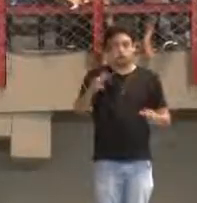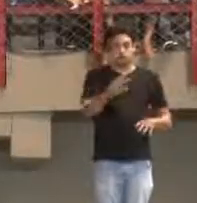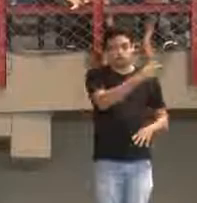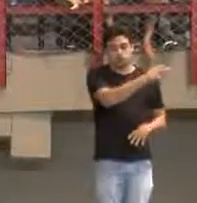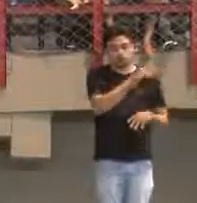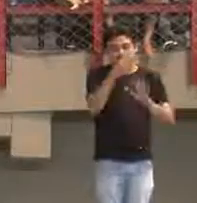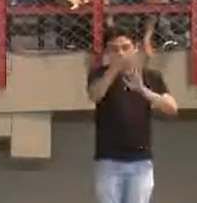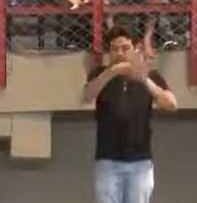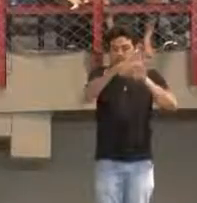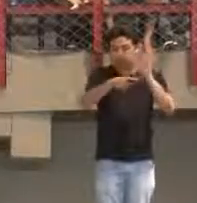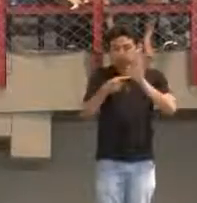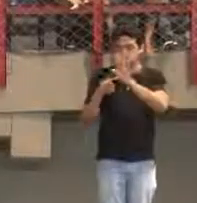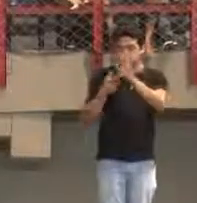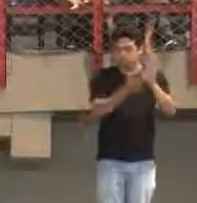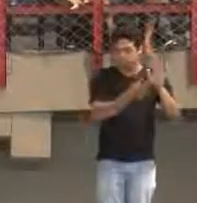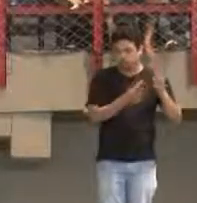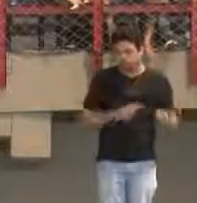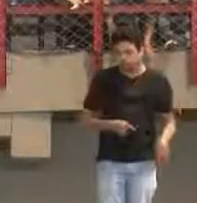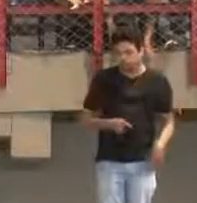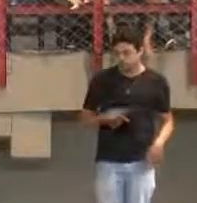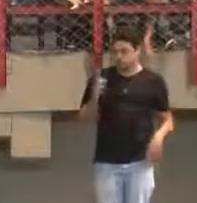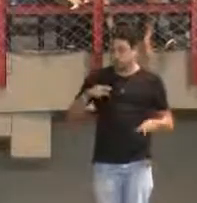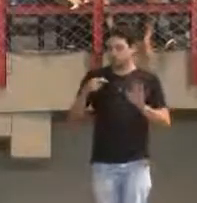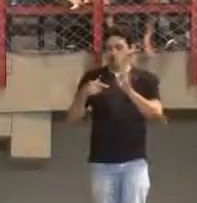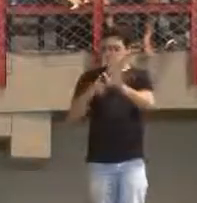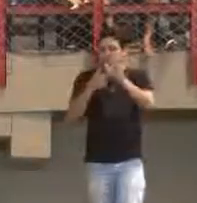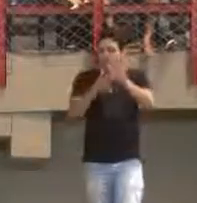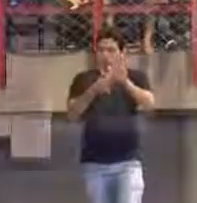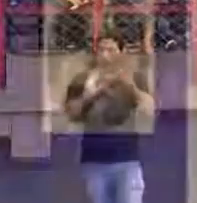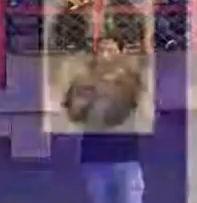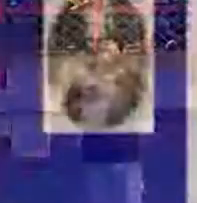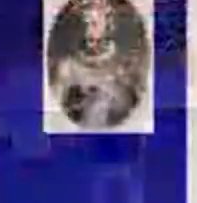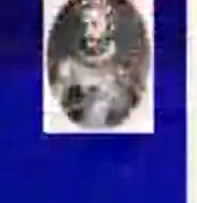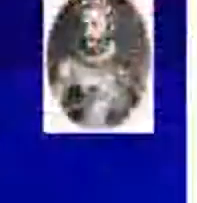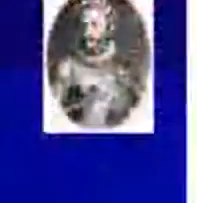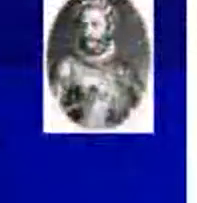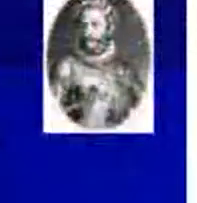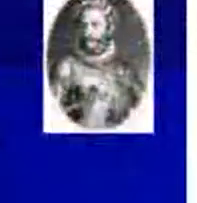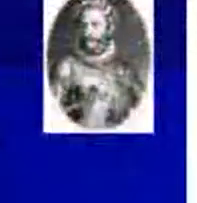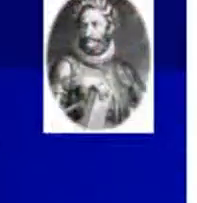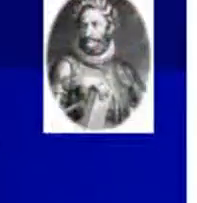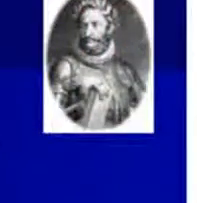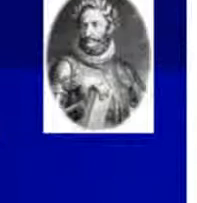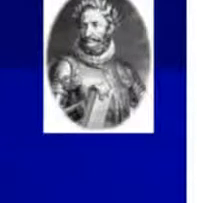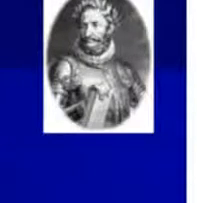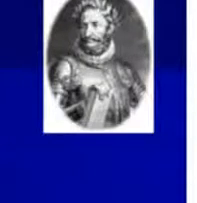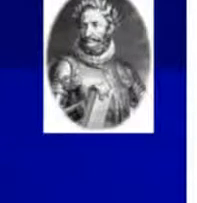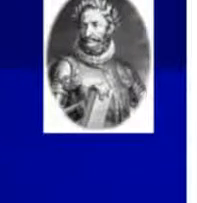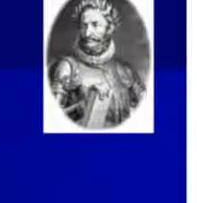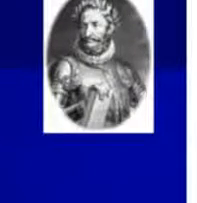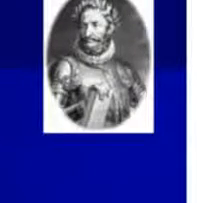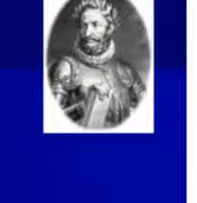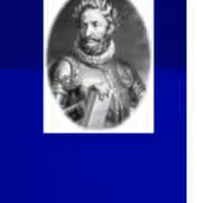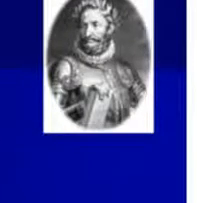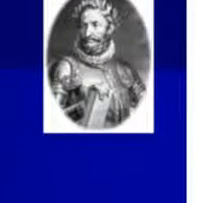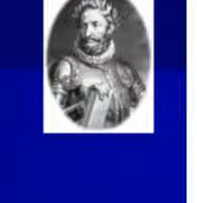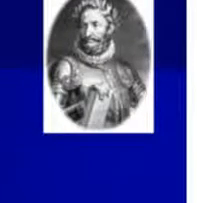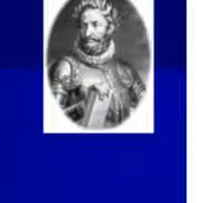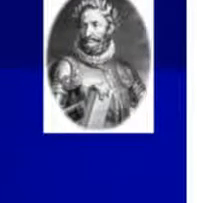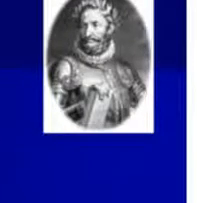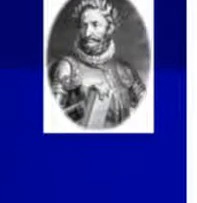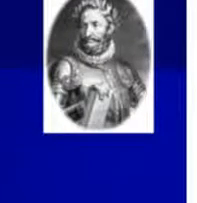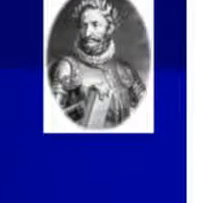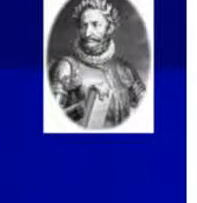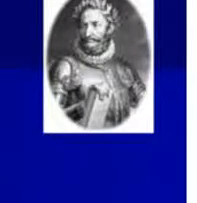uma olhada nesses textos que eu coloquei aqui são ilustrativas Camões o poema famoso né amor é um fogo